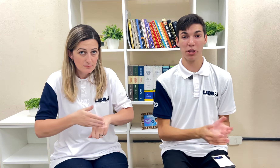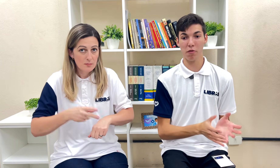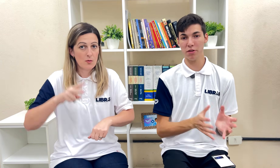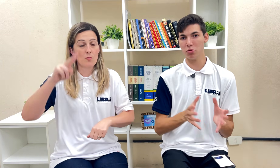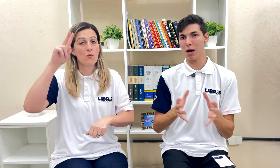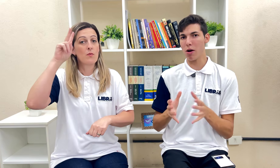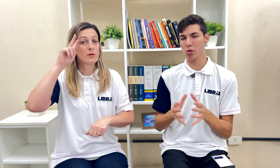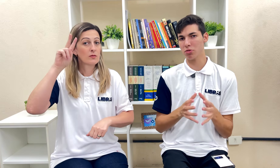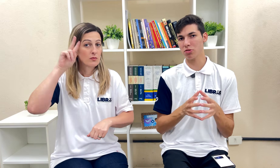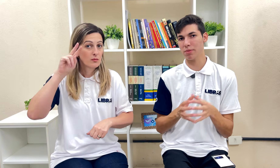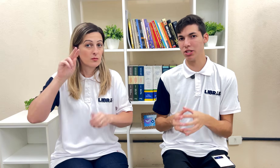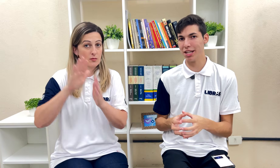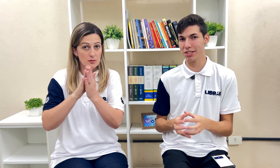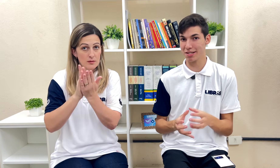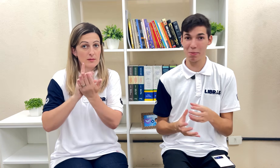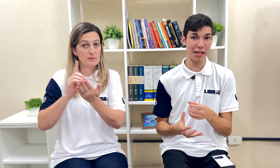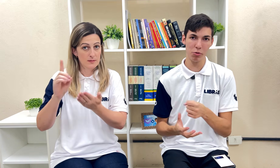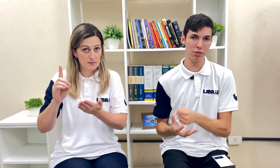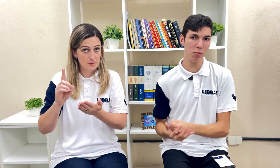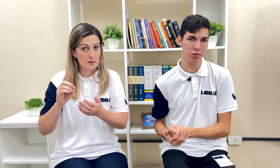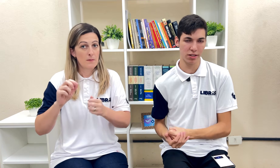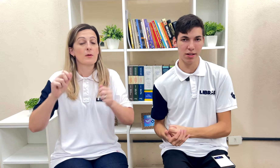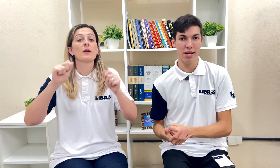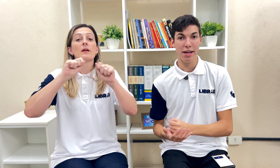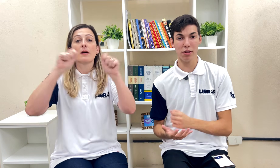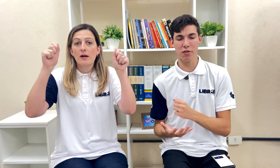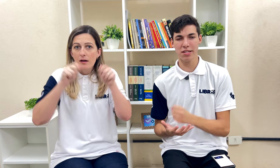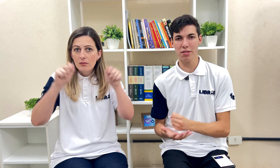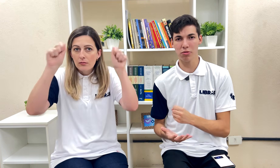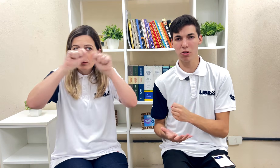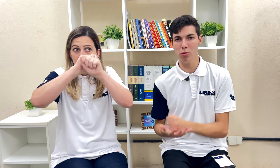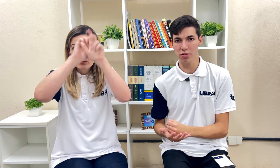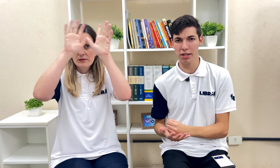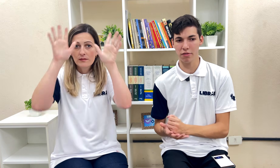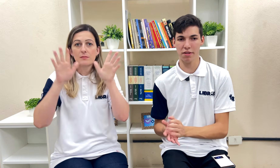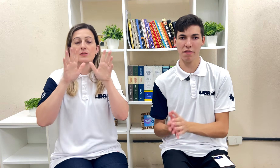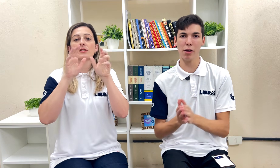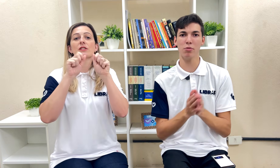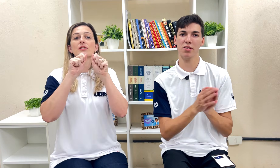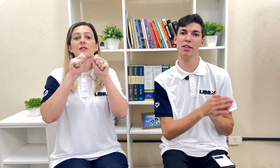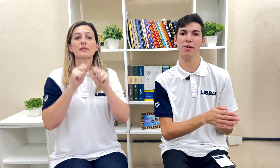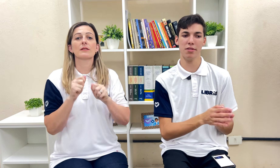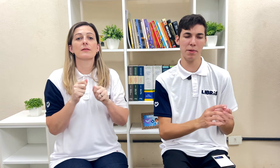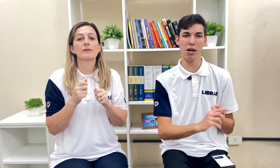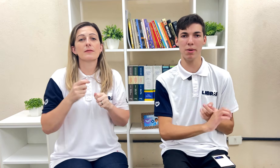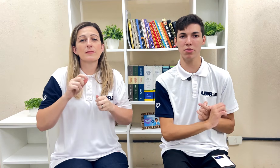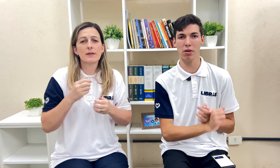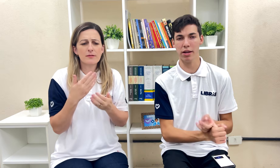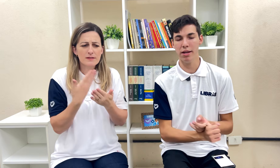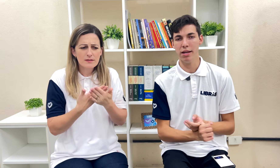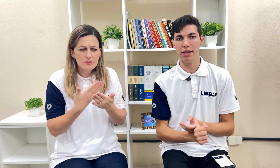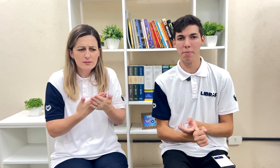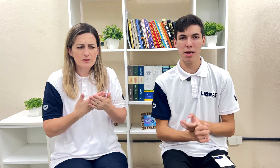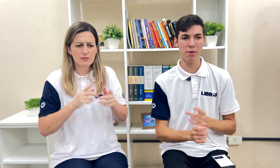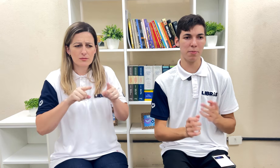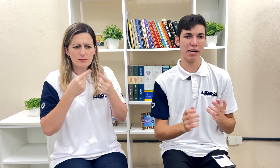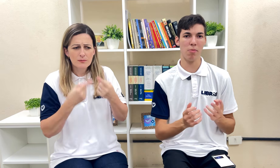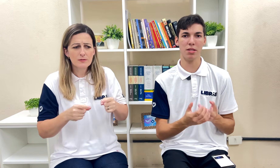o visual, a construção imagética, se aplica muito na música. Então você estudando música, você vai conseguir explicar uma história da Bíblia, explicar uma história